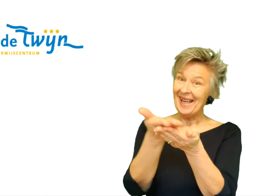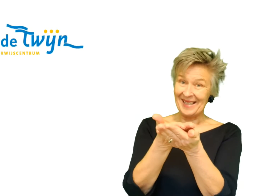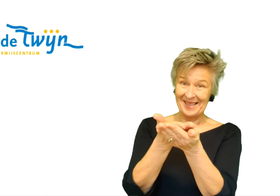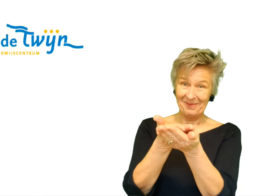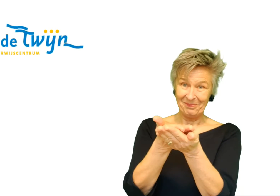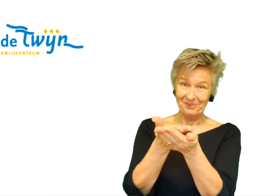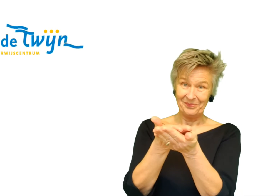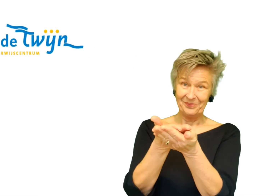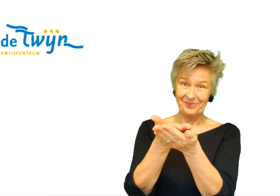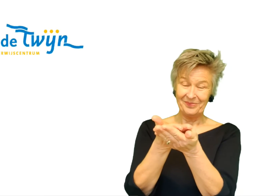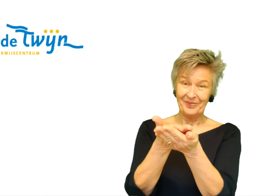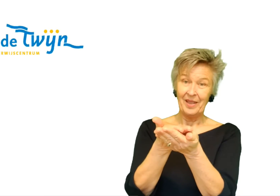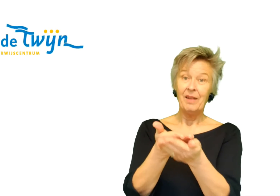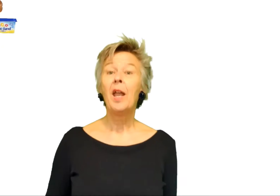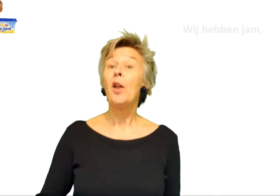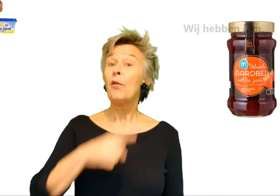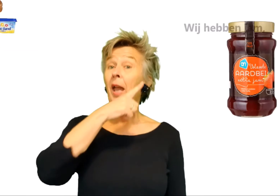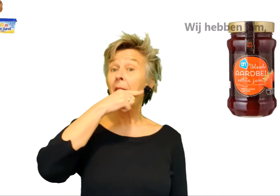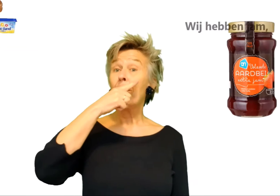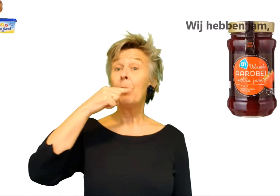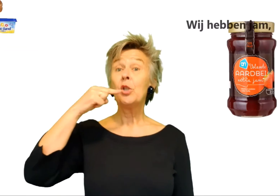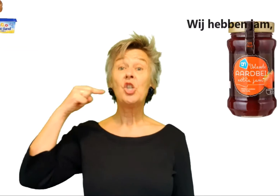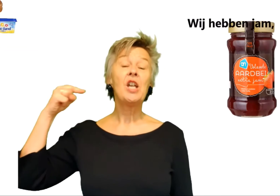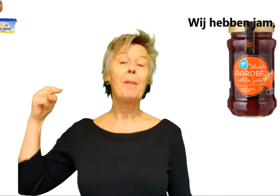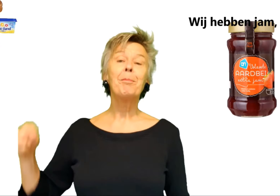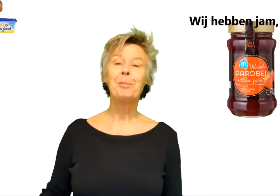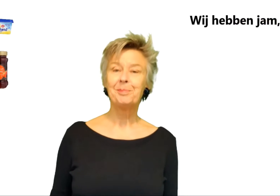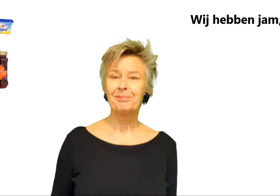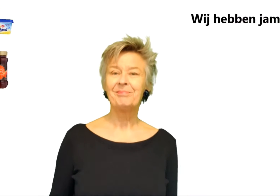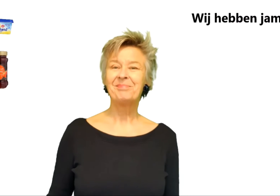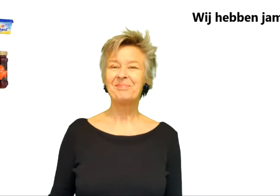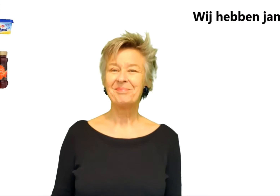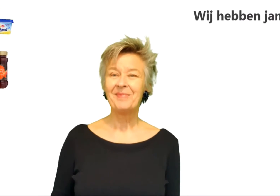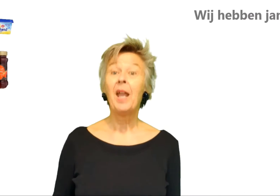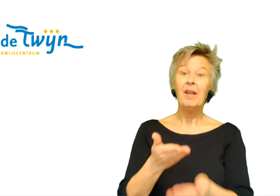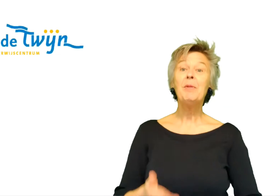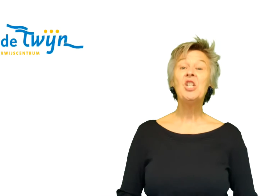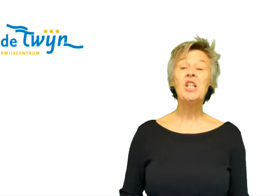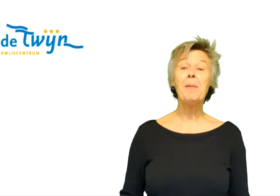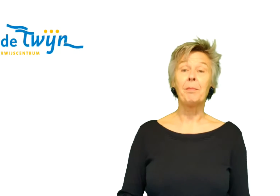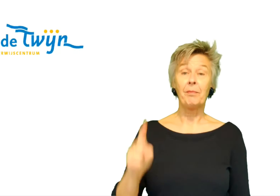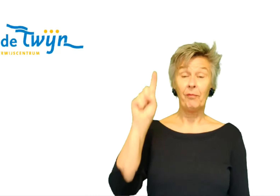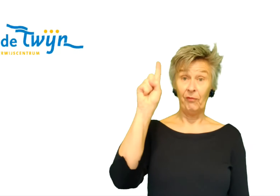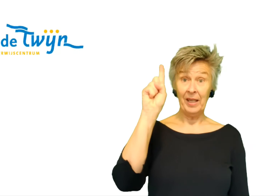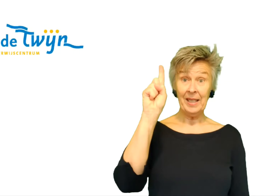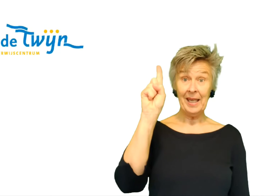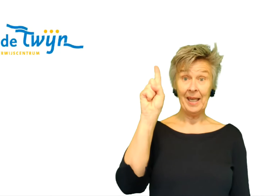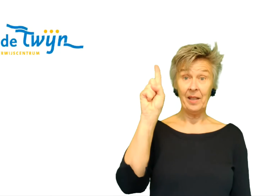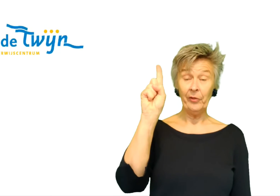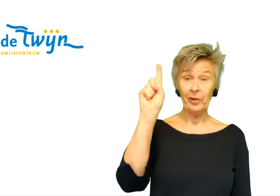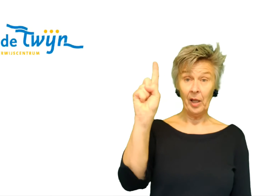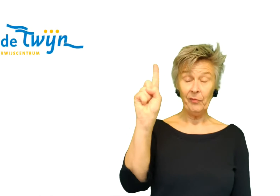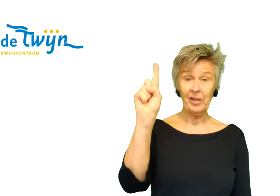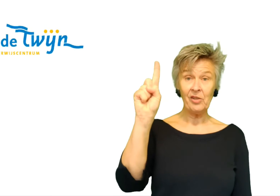kaas. We hebben jam. We hebben jam. Weer die één hand, alle vingers